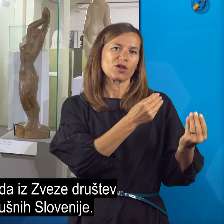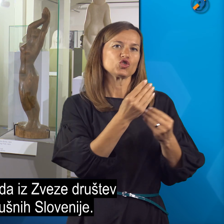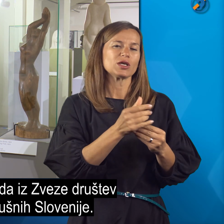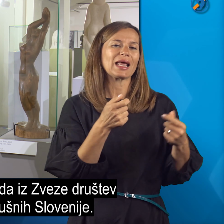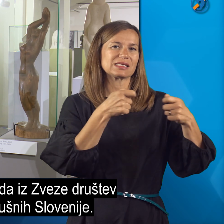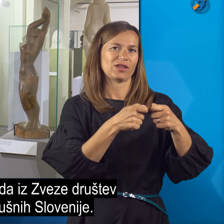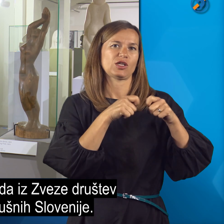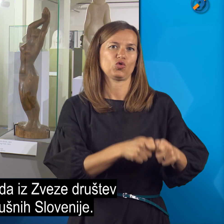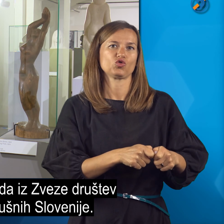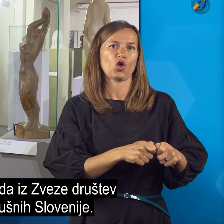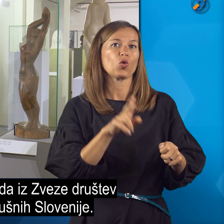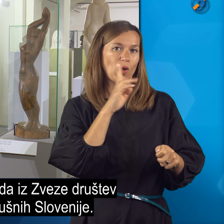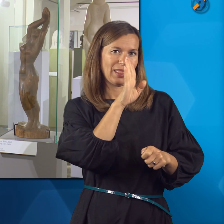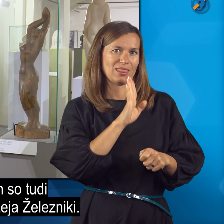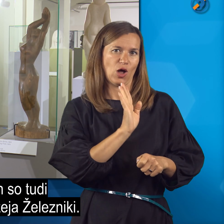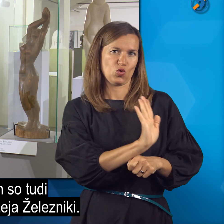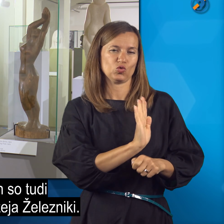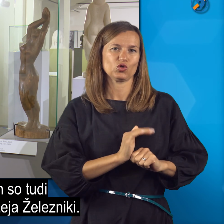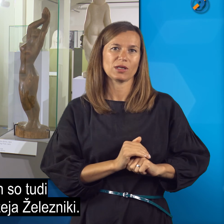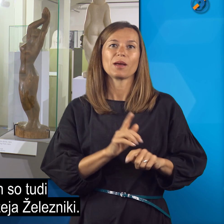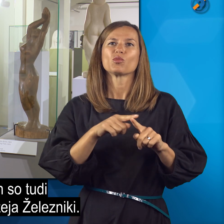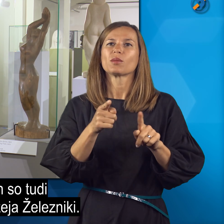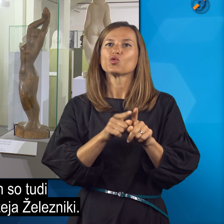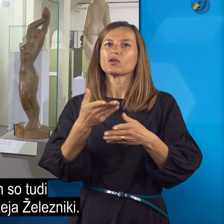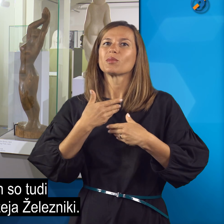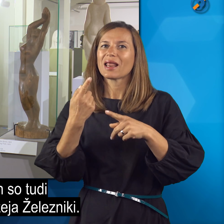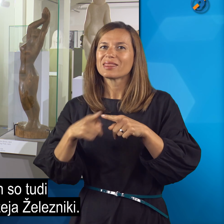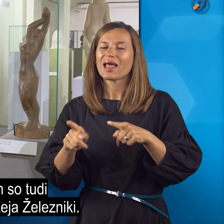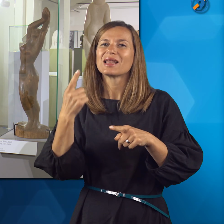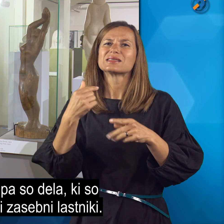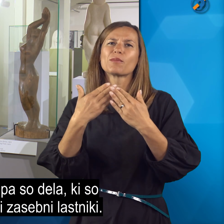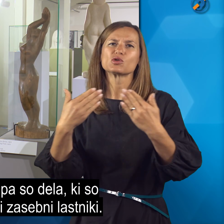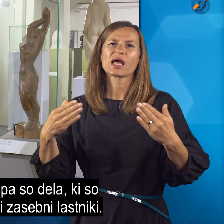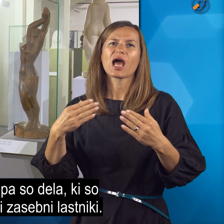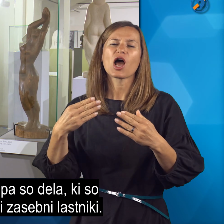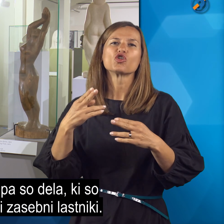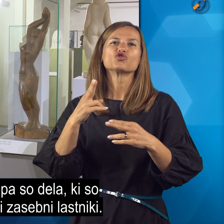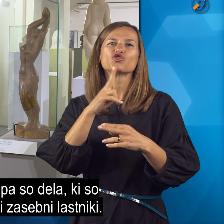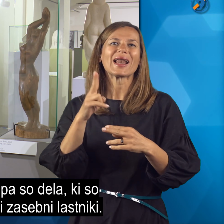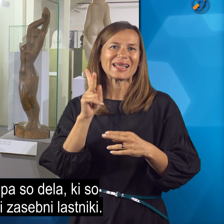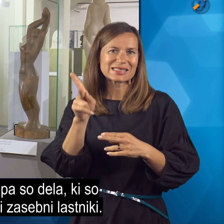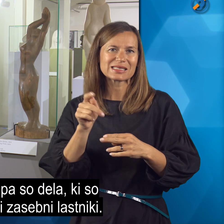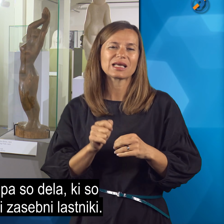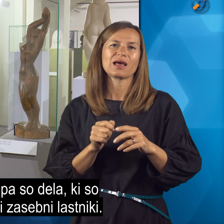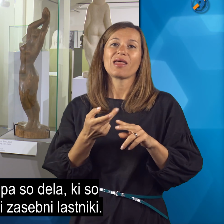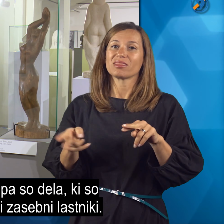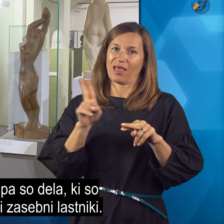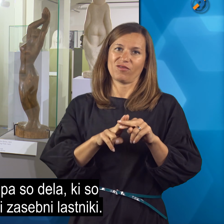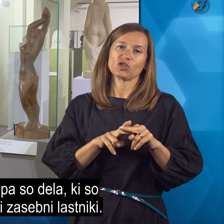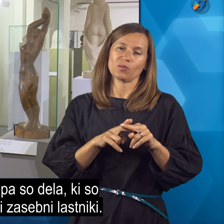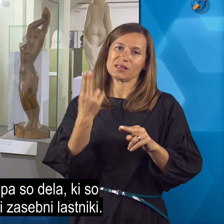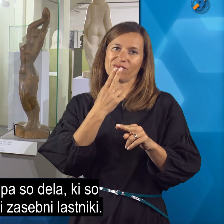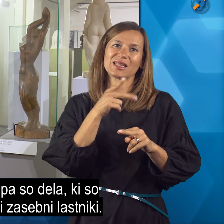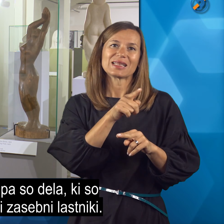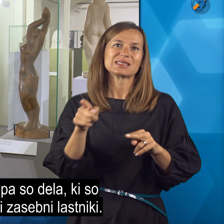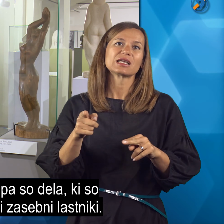društev gluhih in naglušnih, potem je tudi so dela iz muzeja Železniki, največji delež pa je seveda so dela,